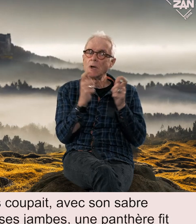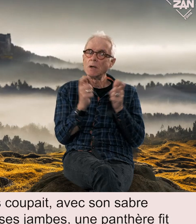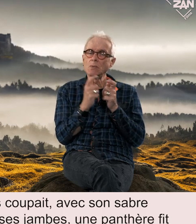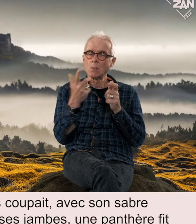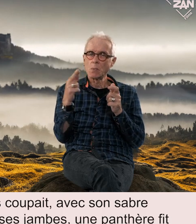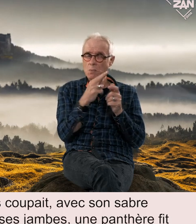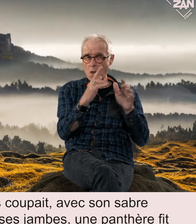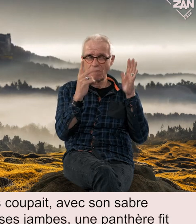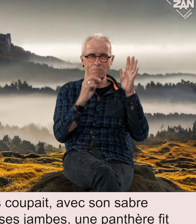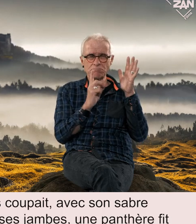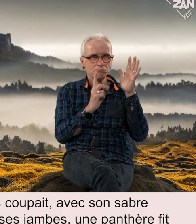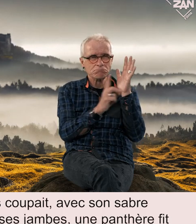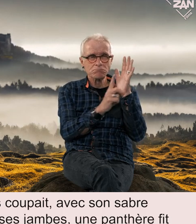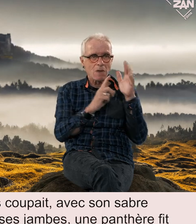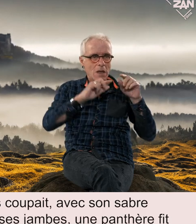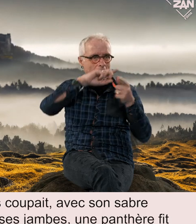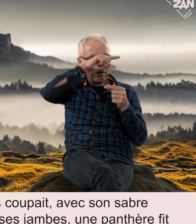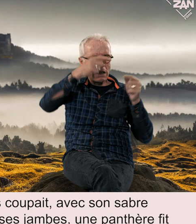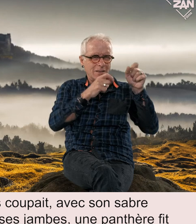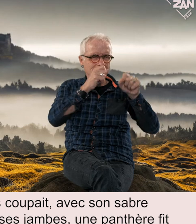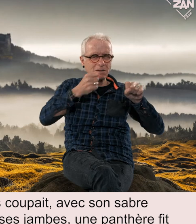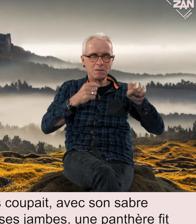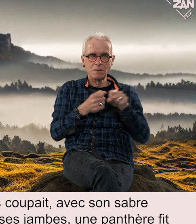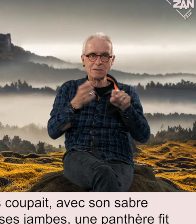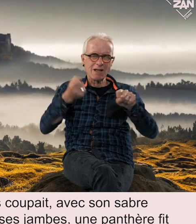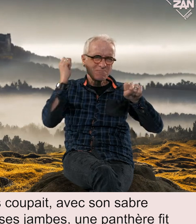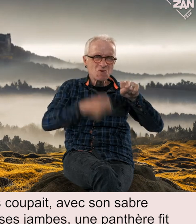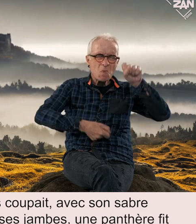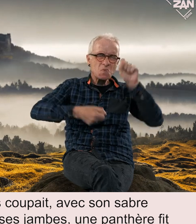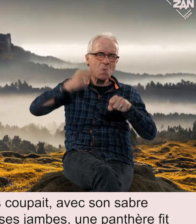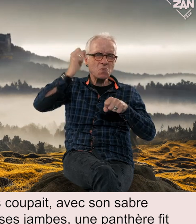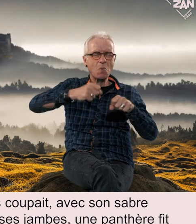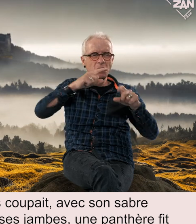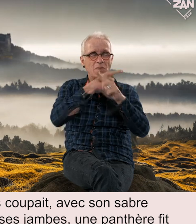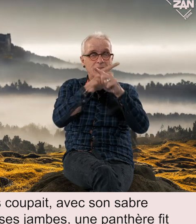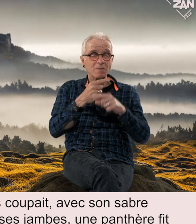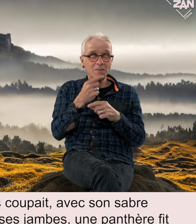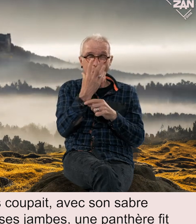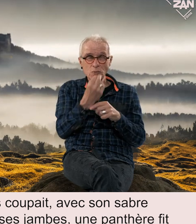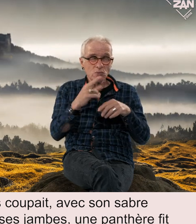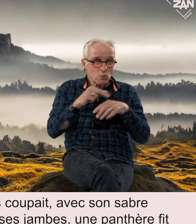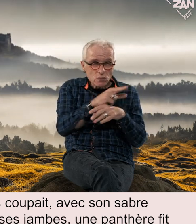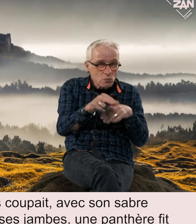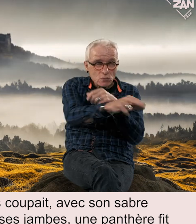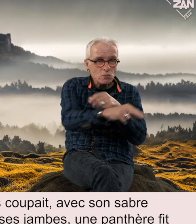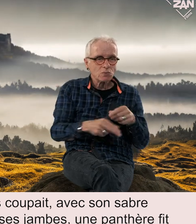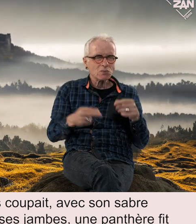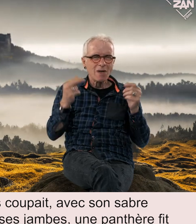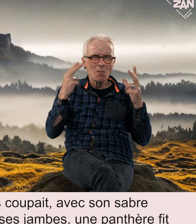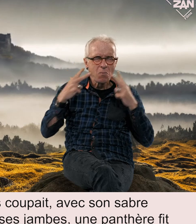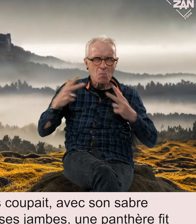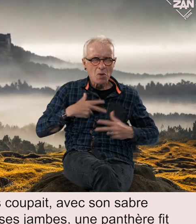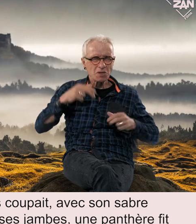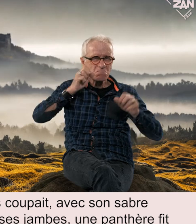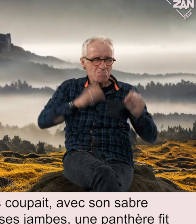Elle était embarrassée de lianes, et il les coupait avec son sabre. Quand une fouine glissa brusquement entre ses jambes, une panthère fit un